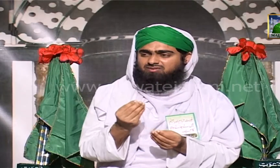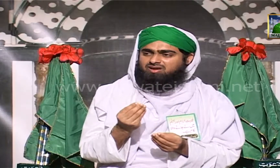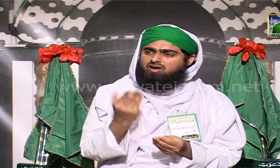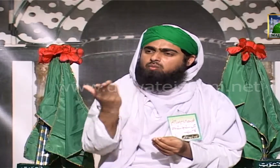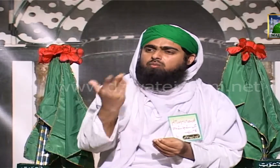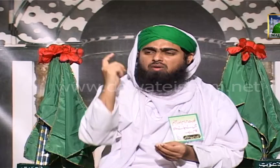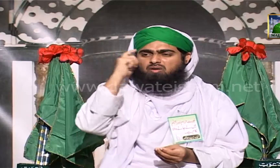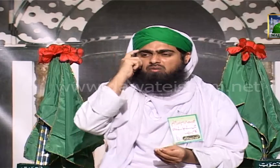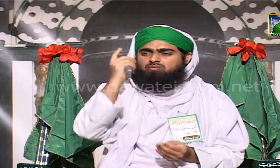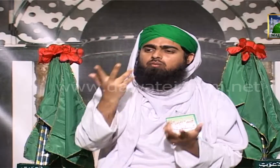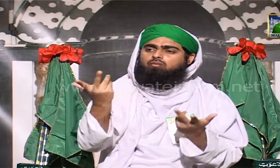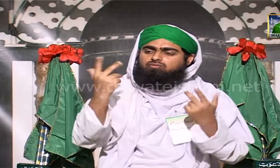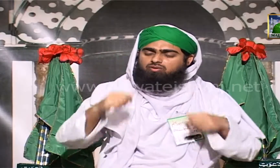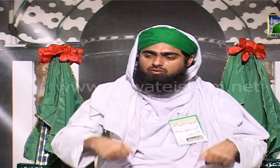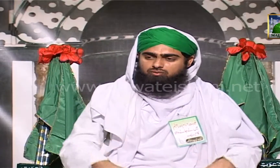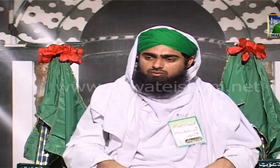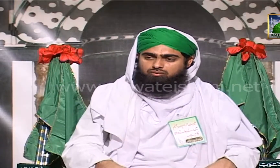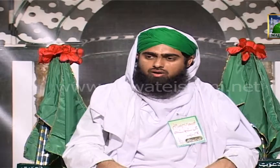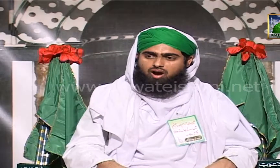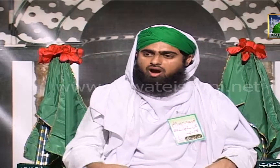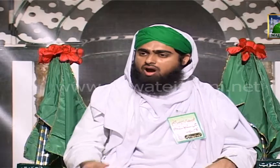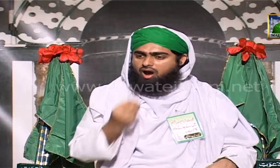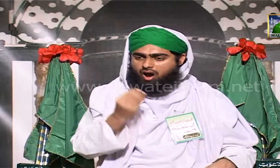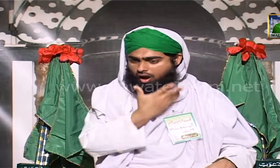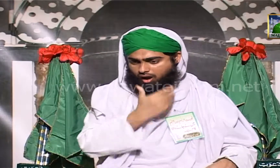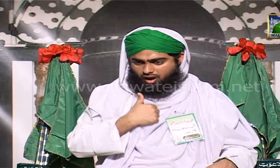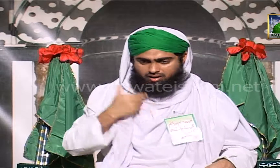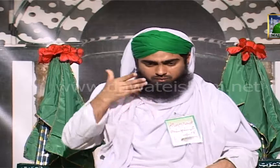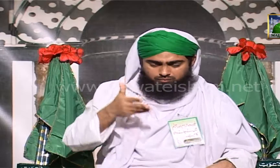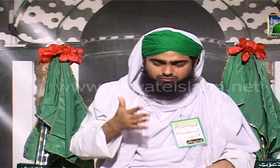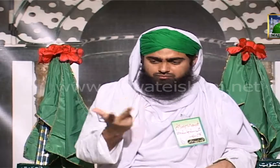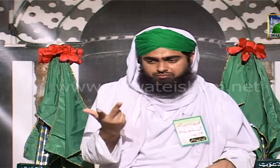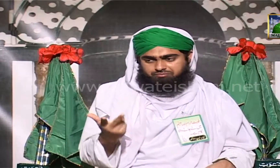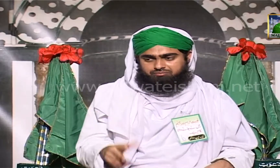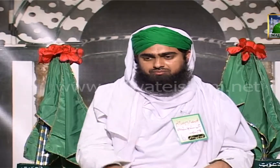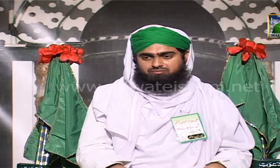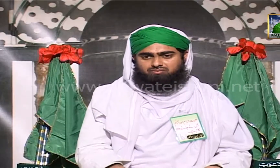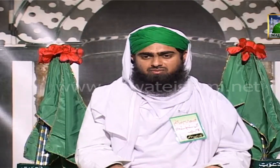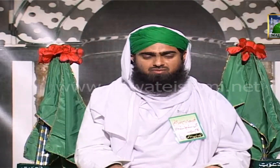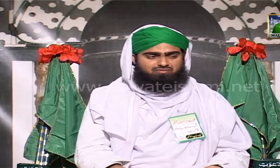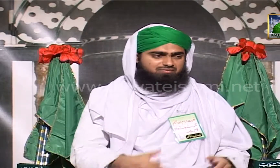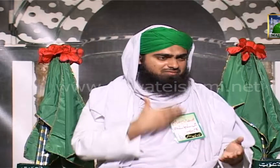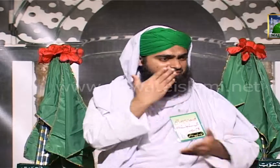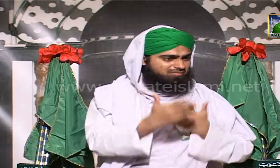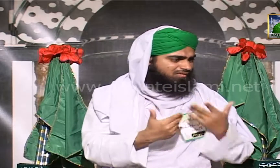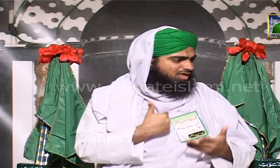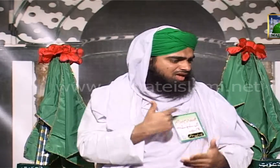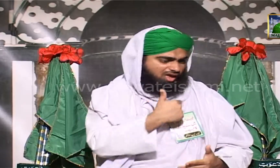رہے ہو تم، یعنی تمہارا نفس کیوں کھانے پر مائل ہو رہا ہے، اس پر تنبیہ کرنے کو آیا۔ تو آپ نے فرمایا کہ یہ محض میرے نفس کا تقاضا